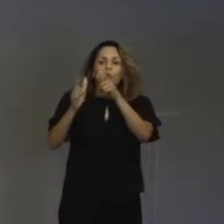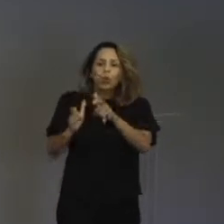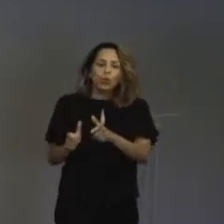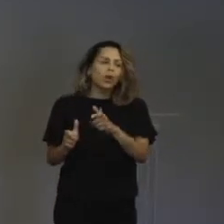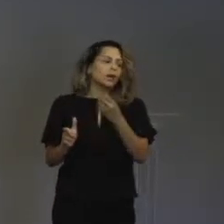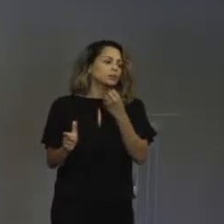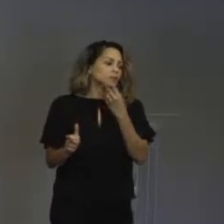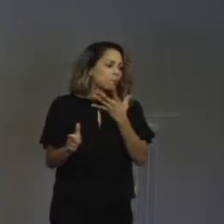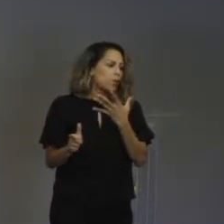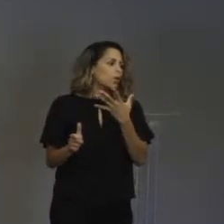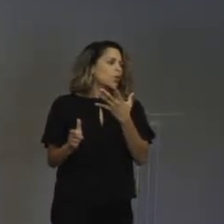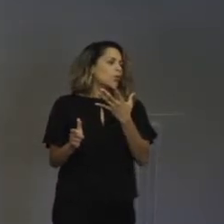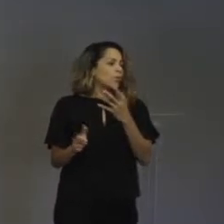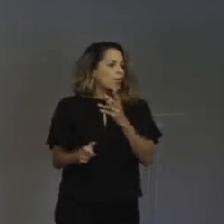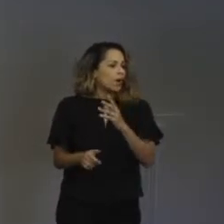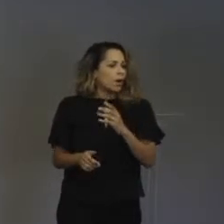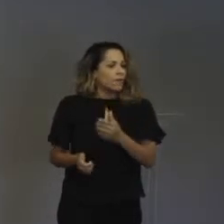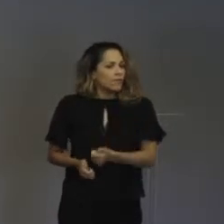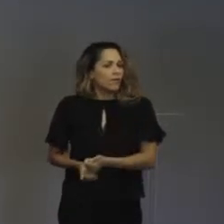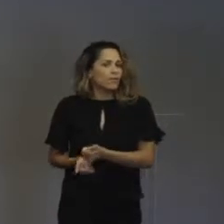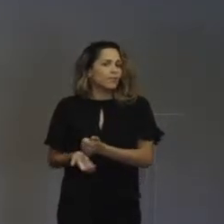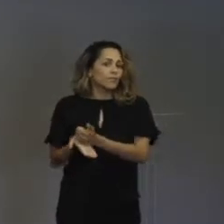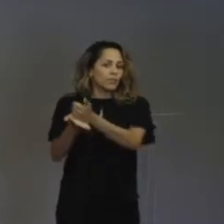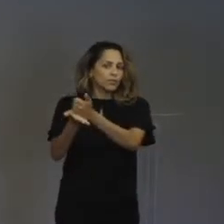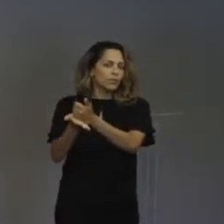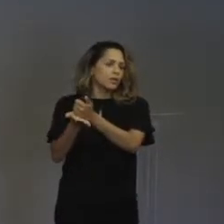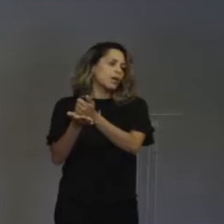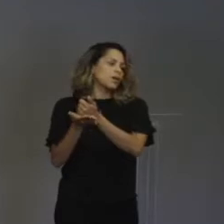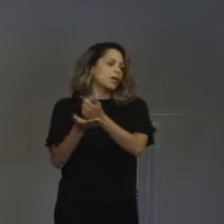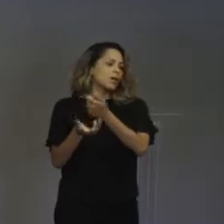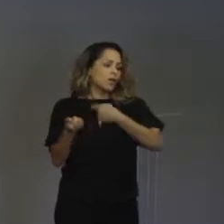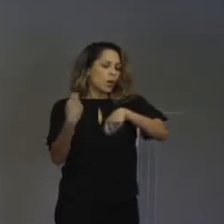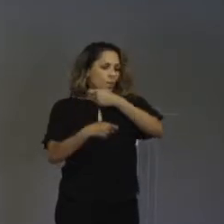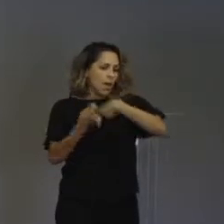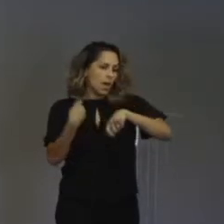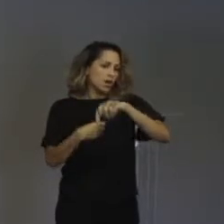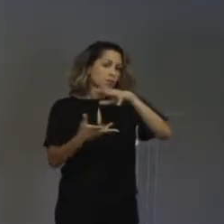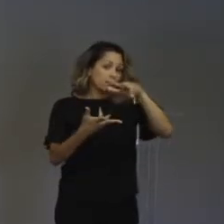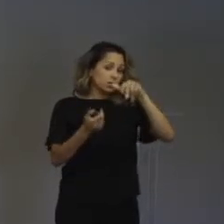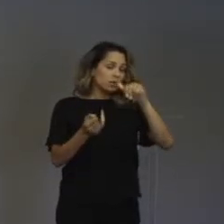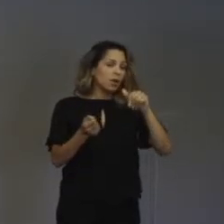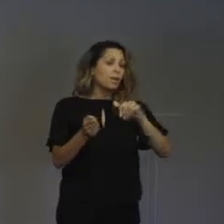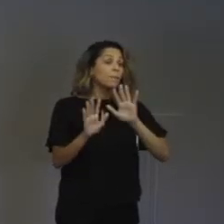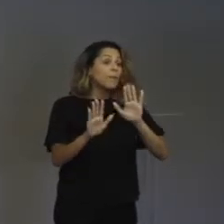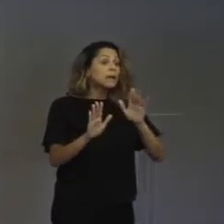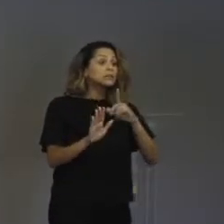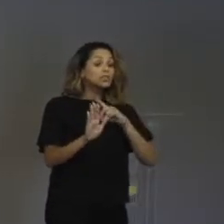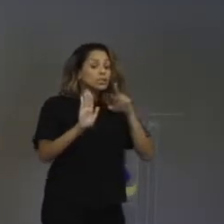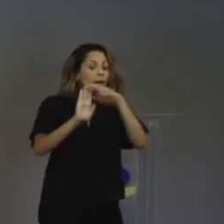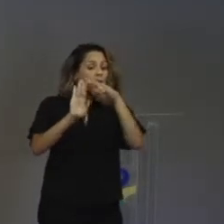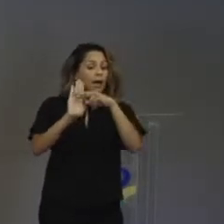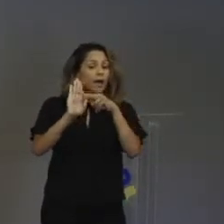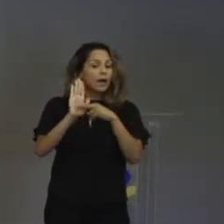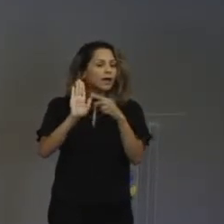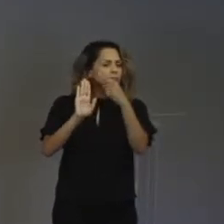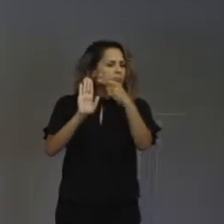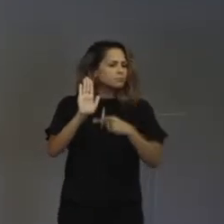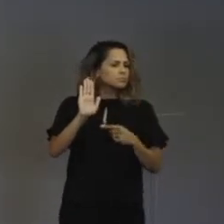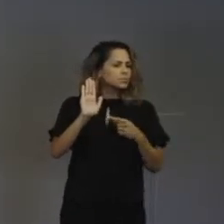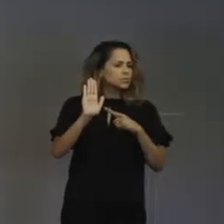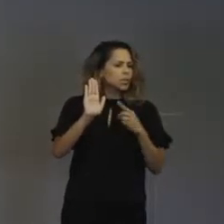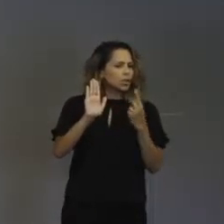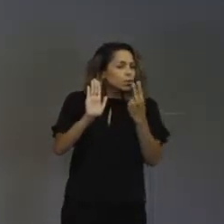dado o negócio doméstico e internacional. Mas havia 2 pontos que eram inusitados, dentro de um briefingzinho assim